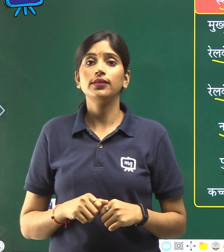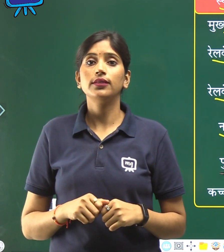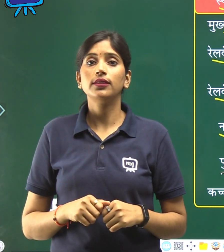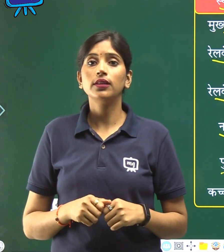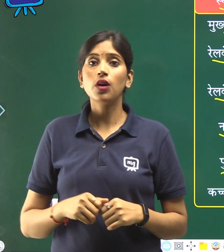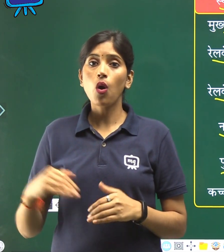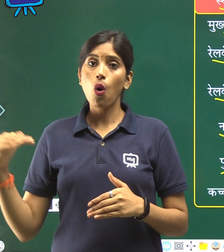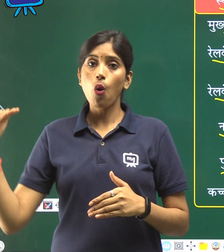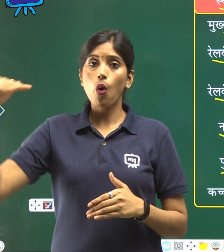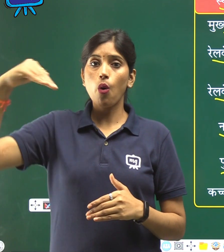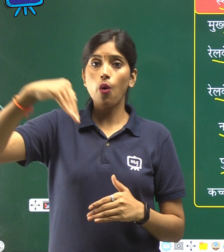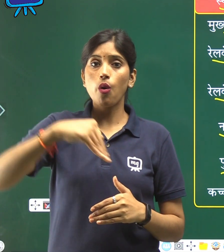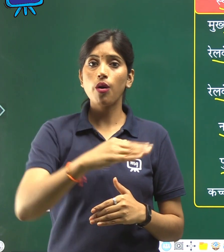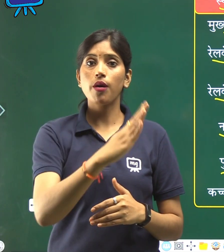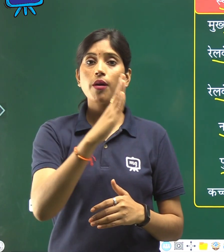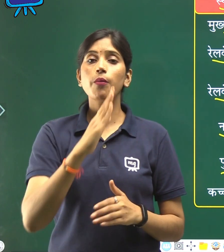पुल का संकेत